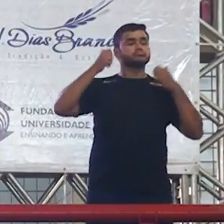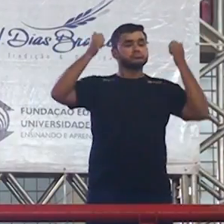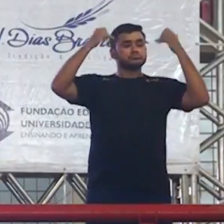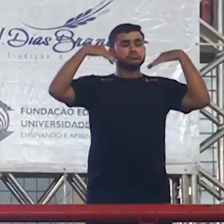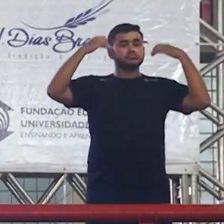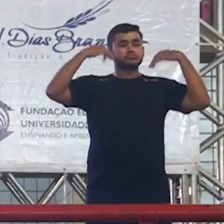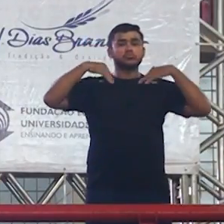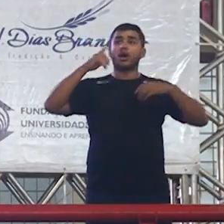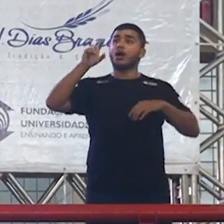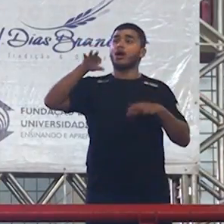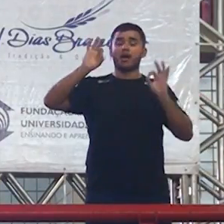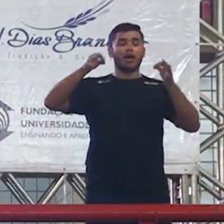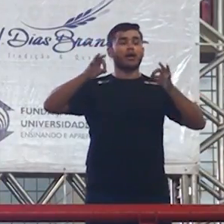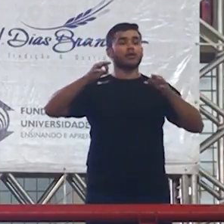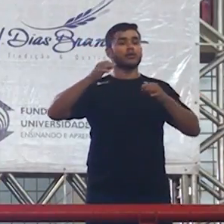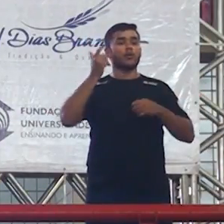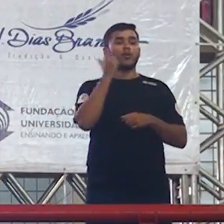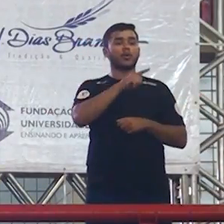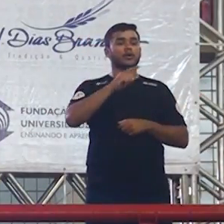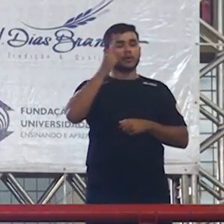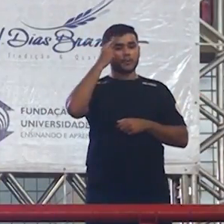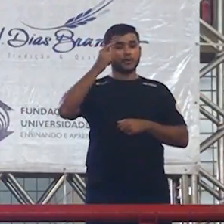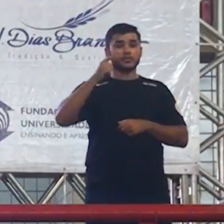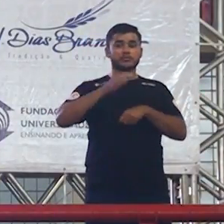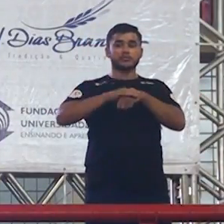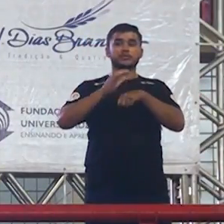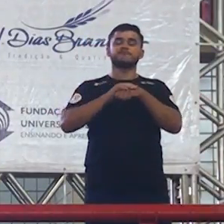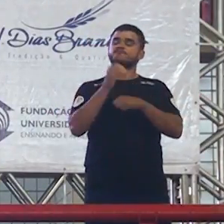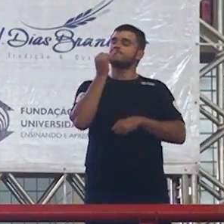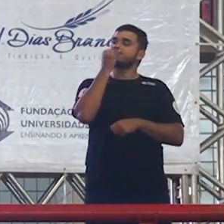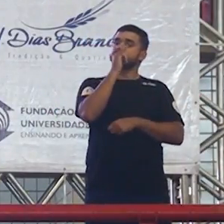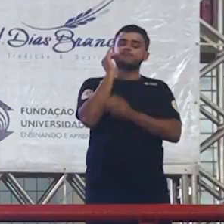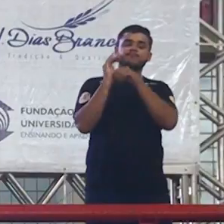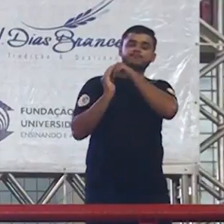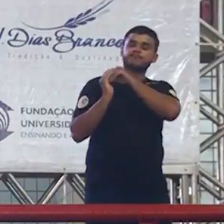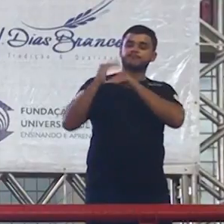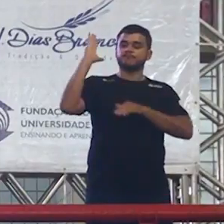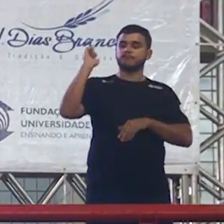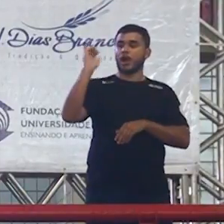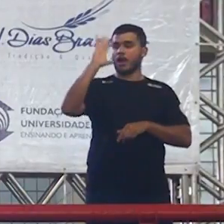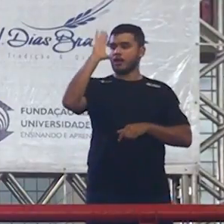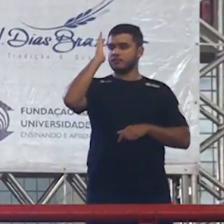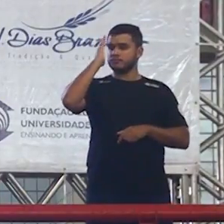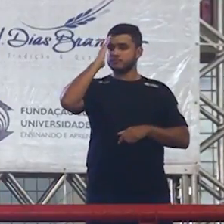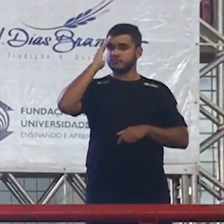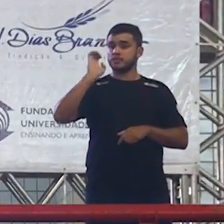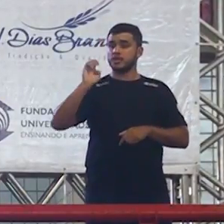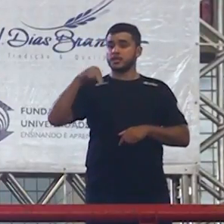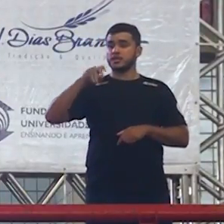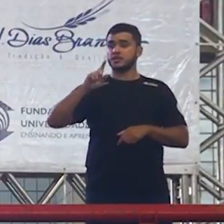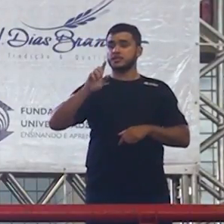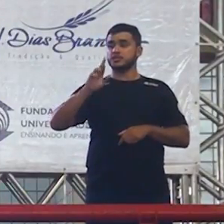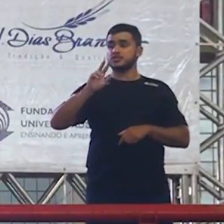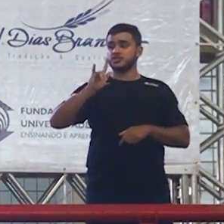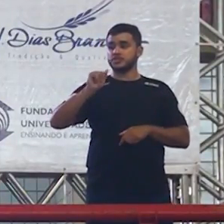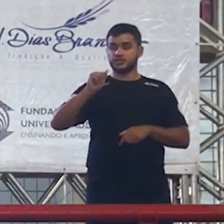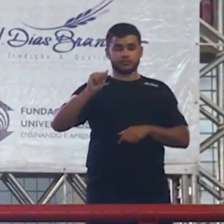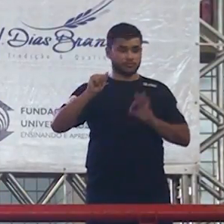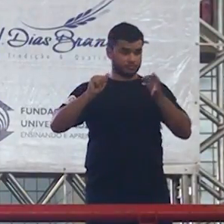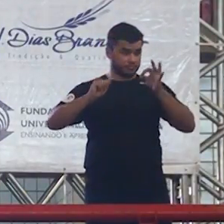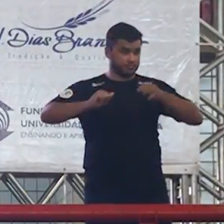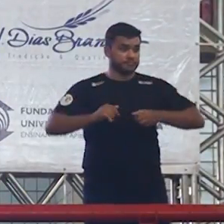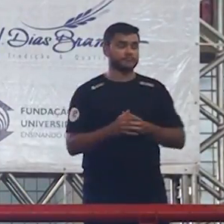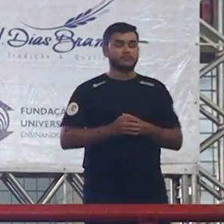transformar em calor. Chuveiro elétrico gasta muita energia. Vocês estão me entendendo ou não? Sim ou não?